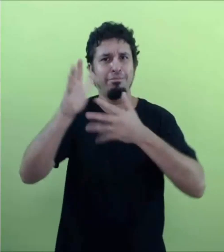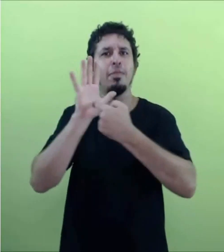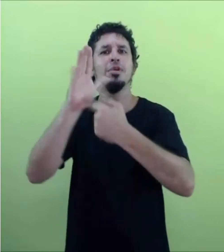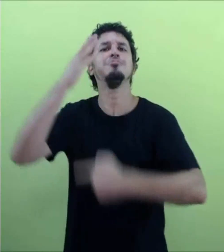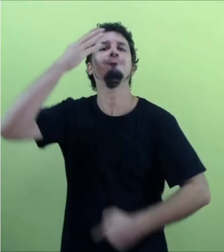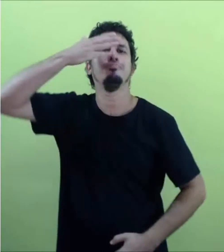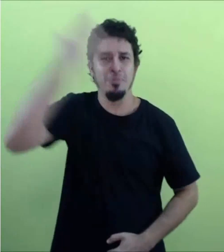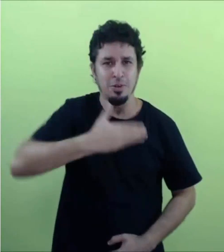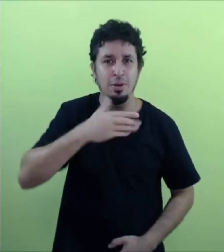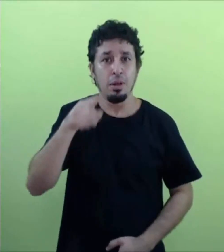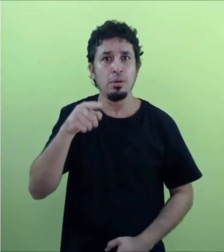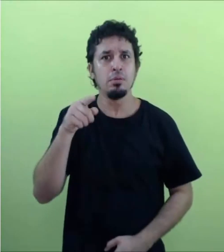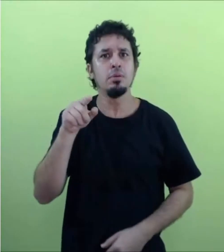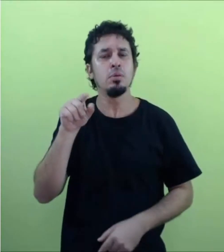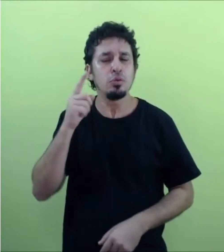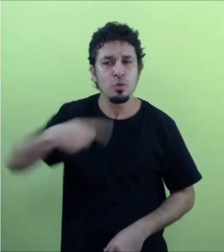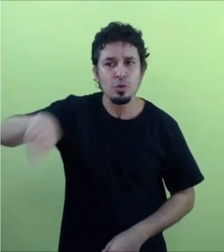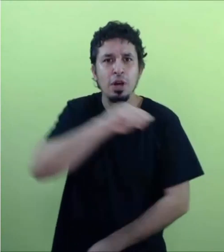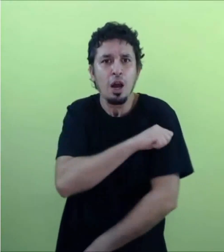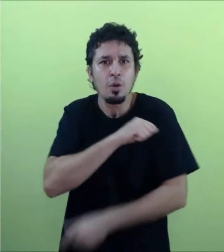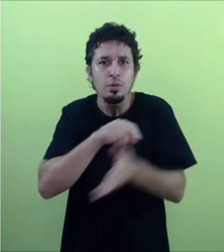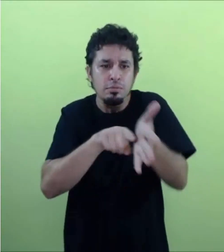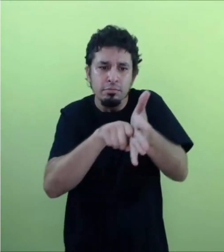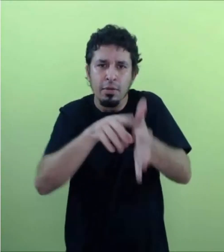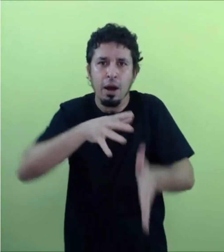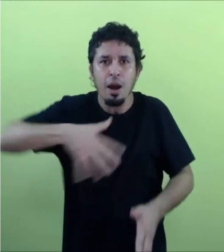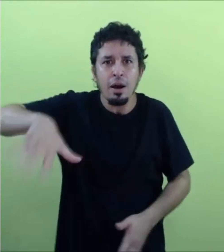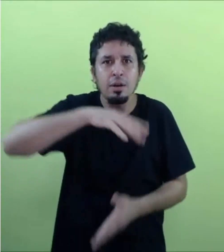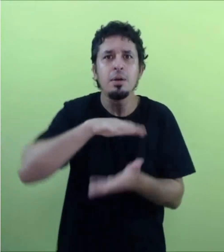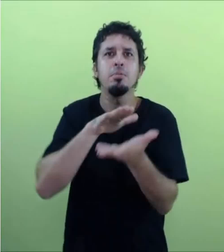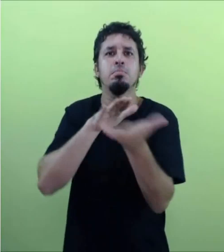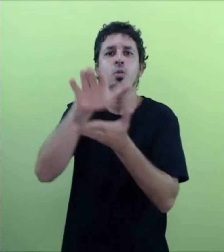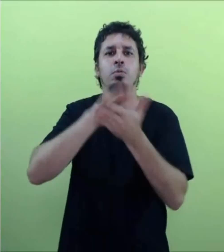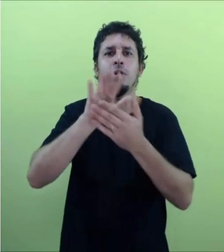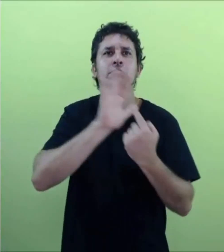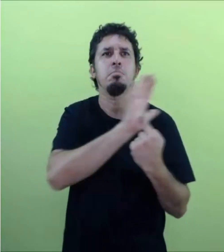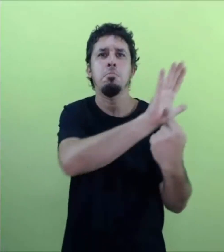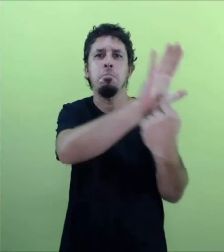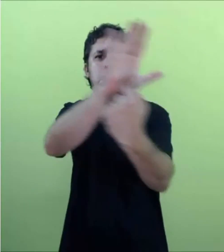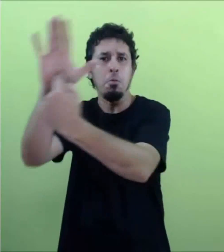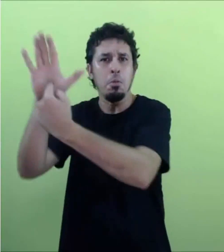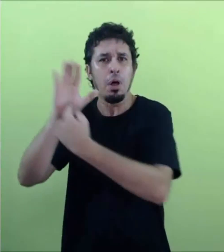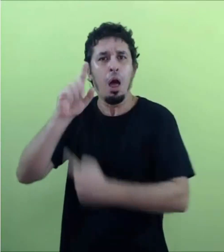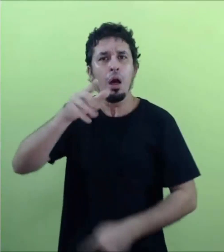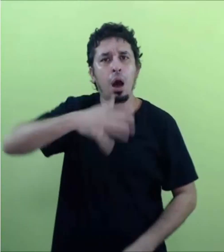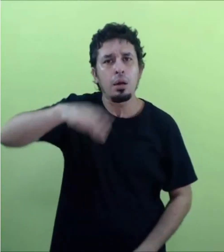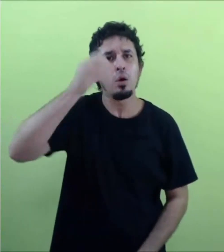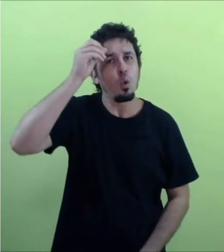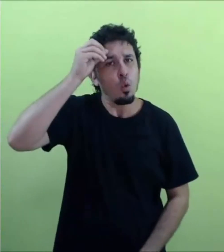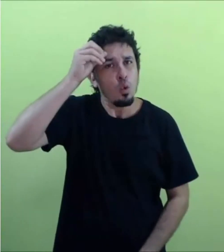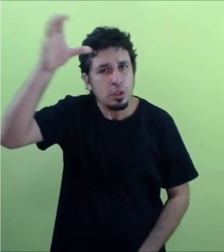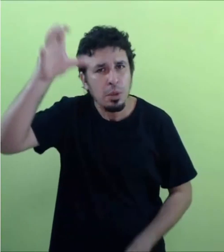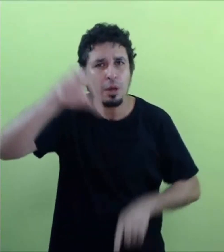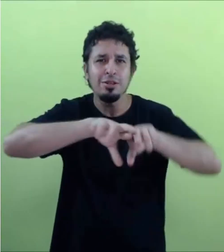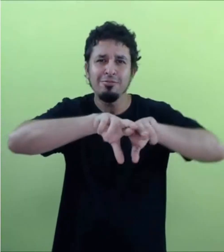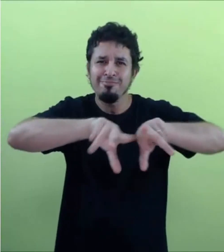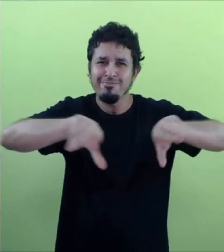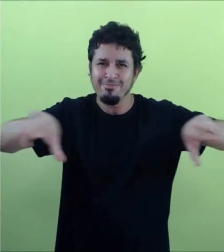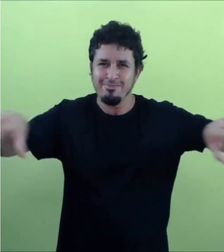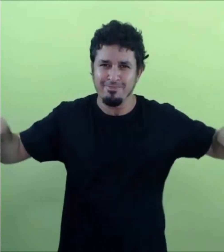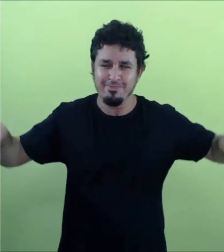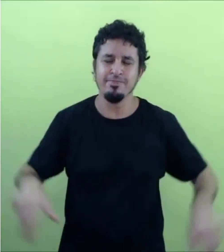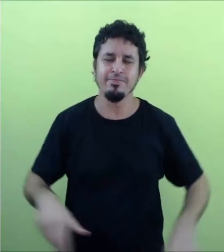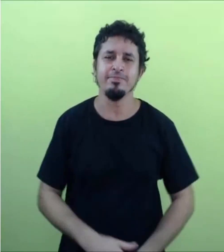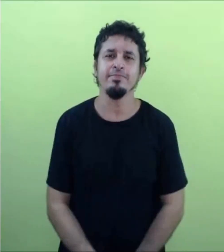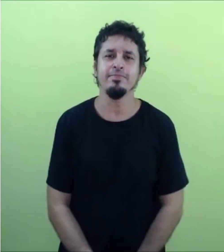produções acadêmicas em Libras, bem como a divulgação de pesquisas desenvolvidas por estudantes surdos em diversos campos